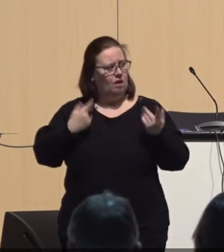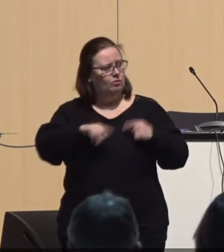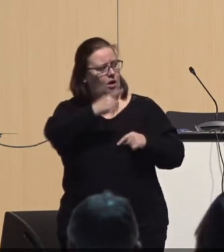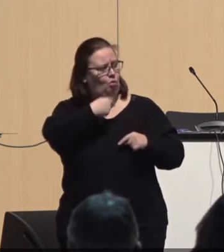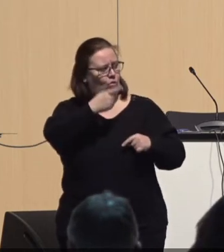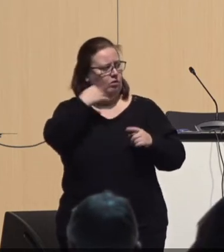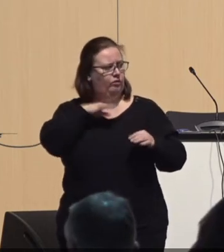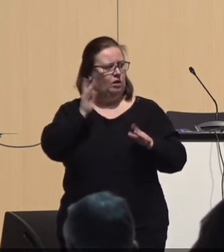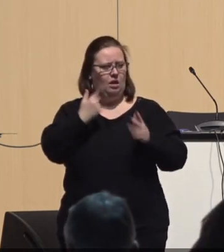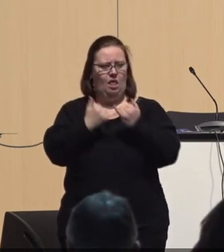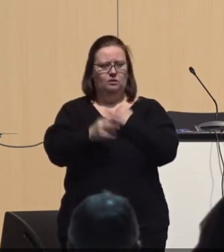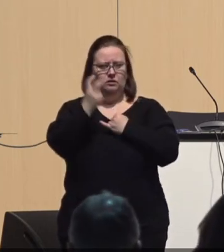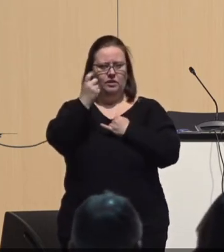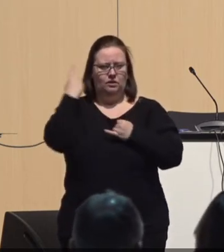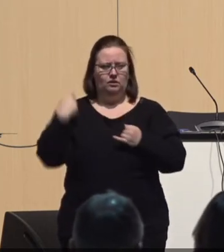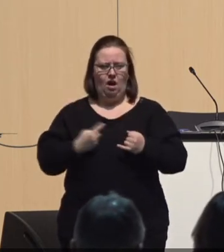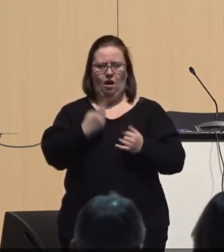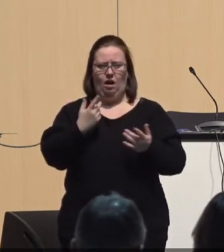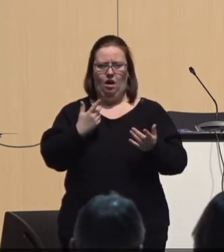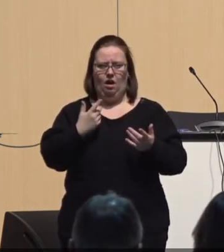in den letzten 20 Jahren dort ein